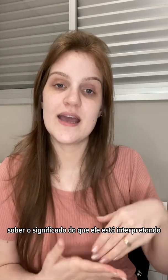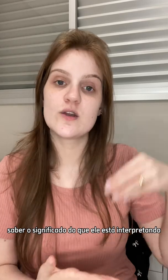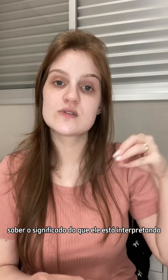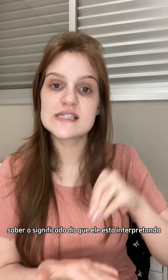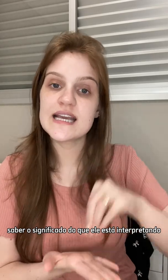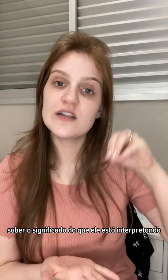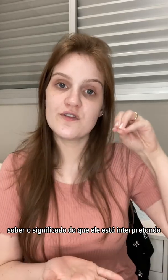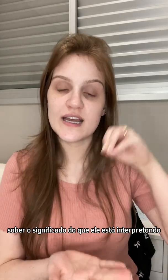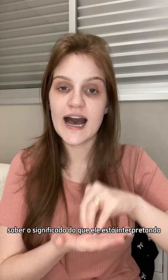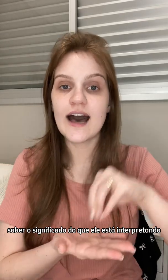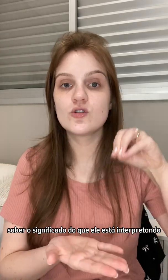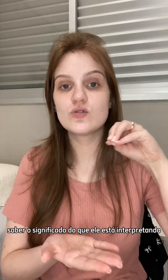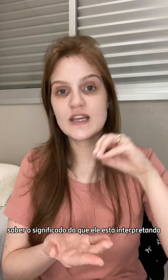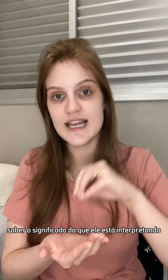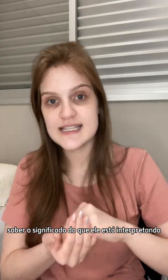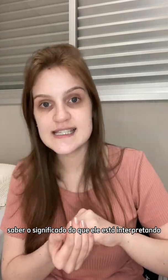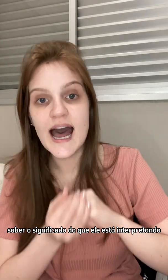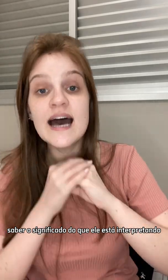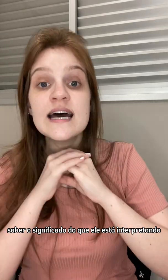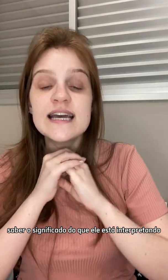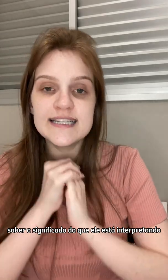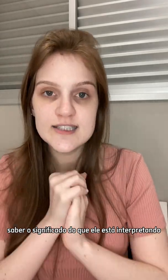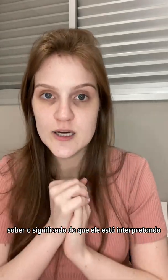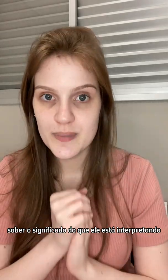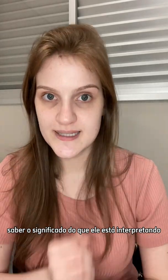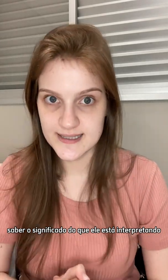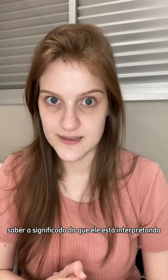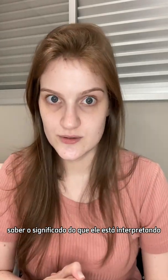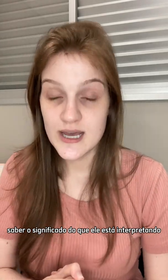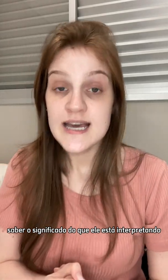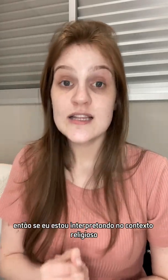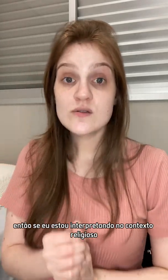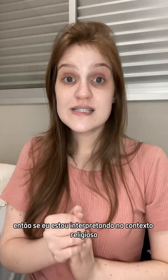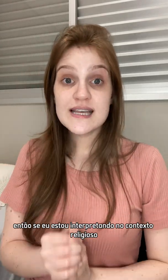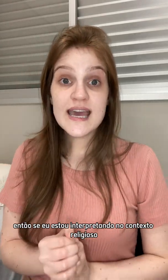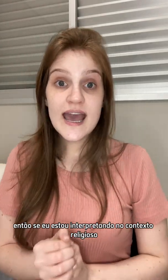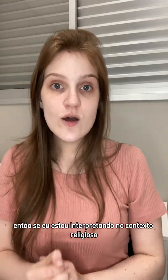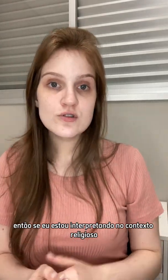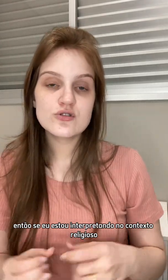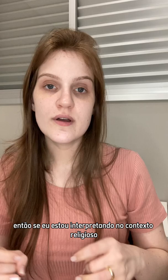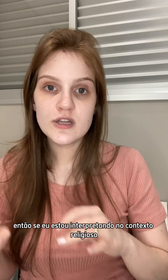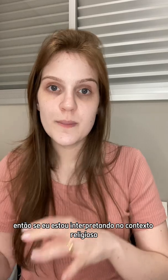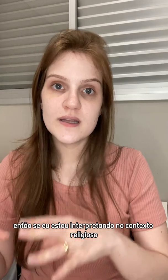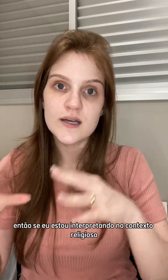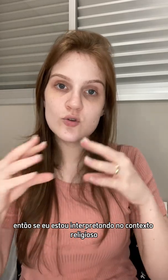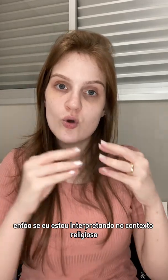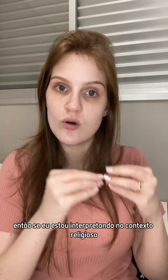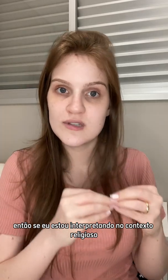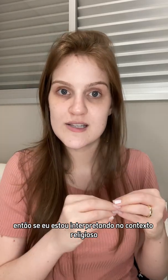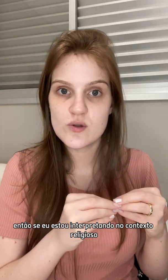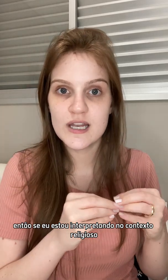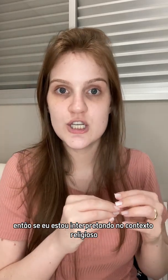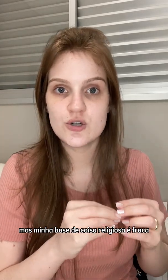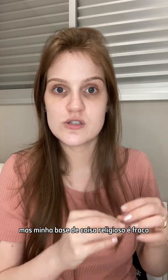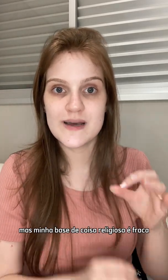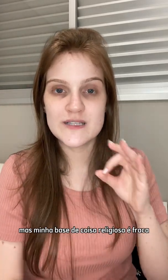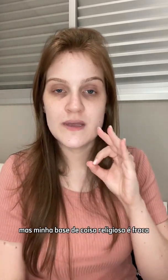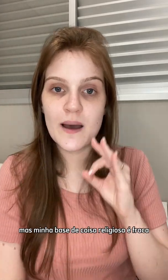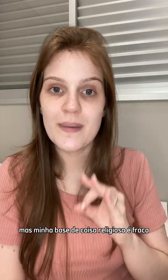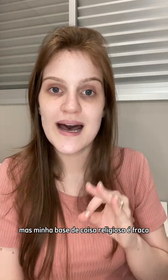o significado do que ele está interpretando. Então, se eu estou interpretando no contexto religioso, mas minha base